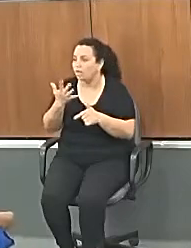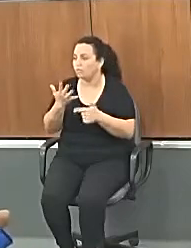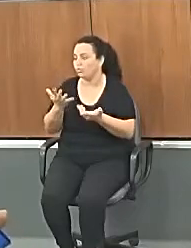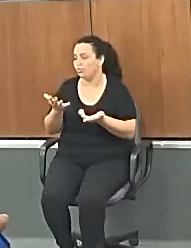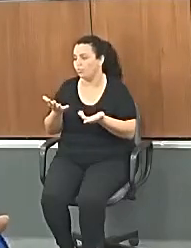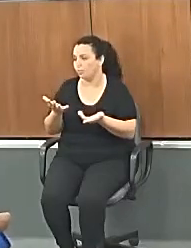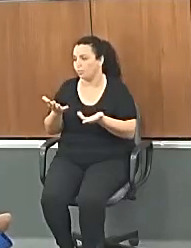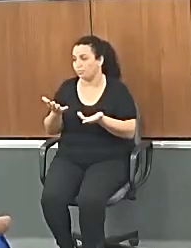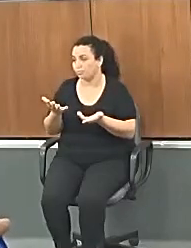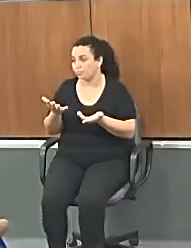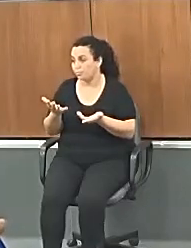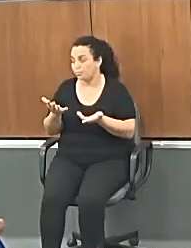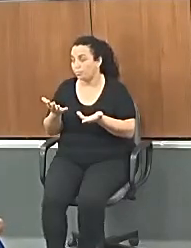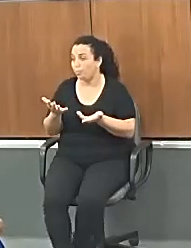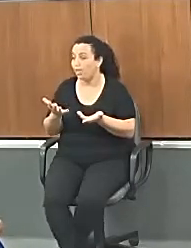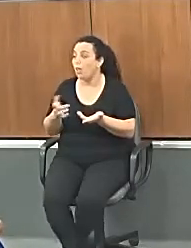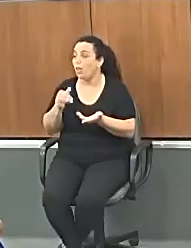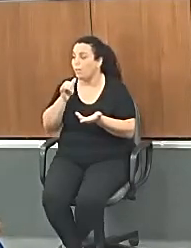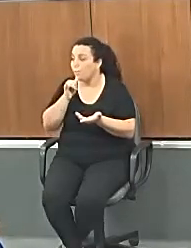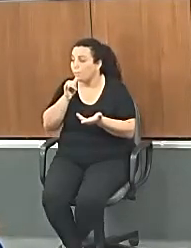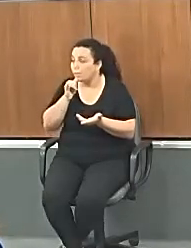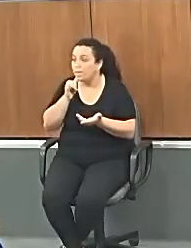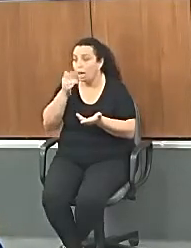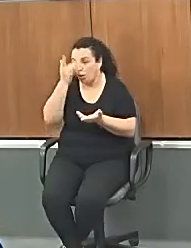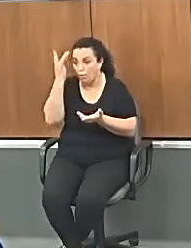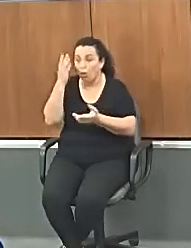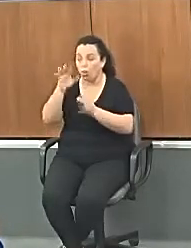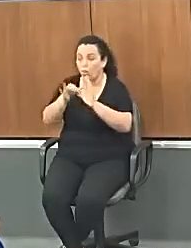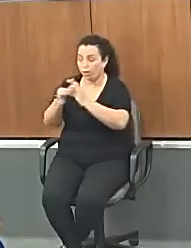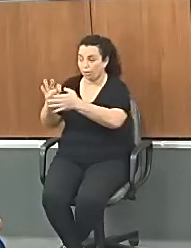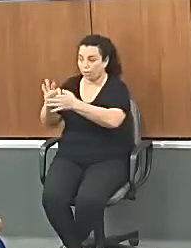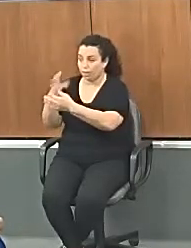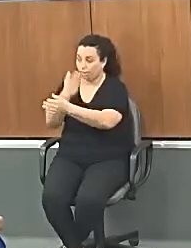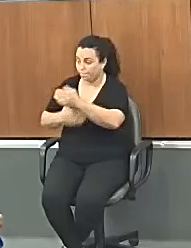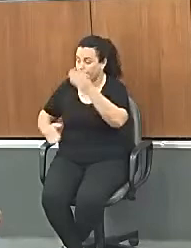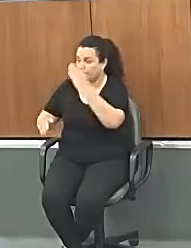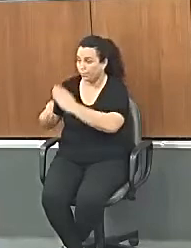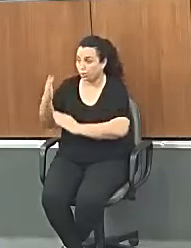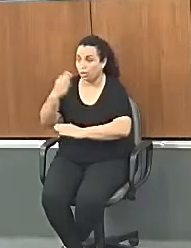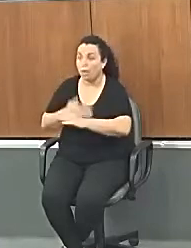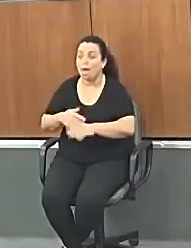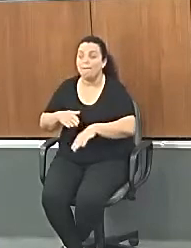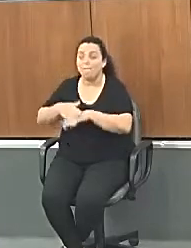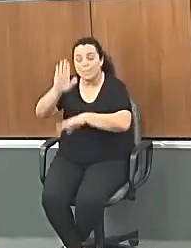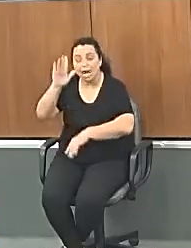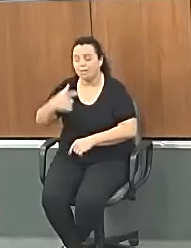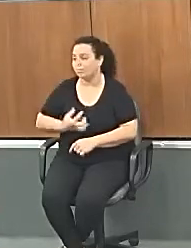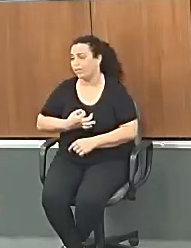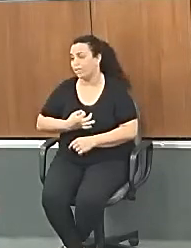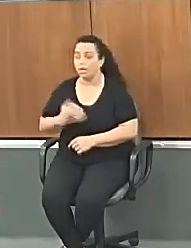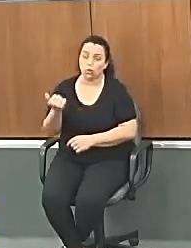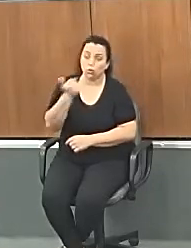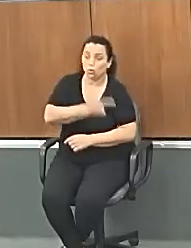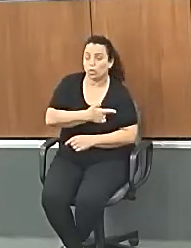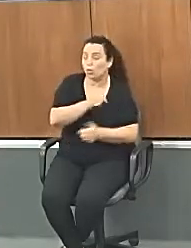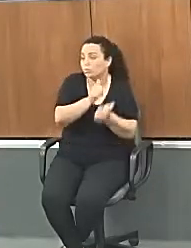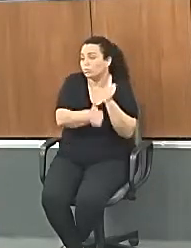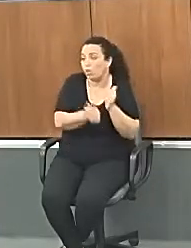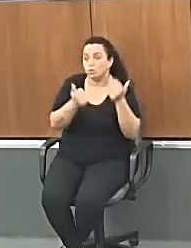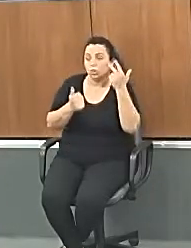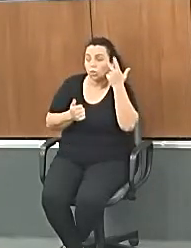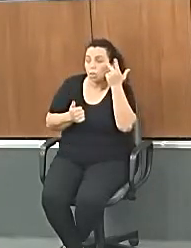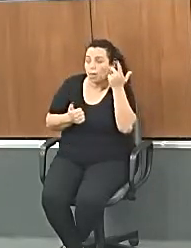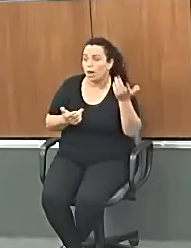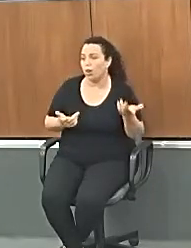wesley os paraolímpicos trazem muito mais medalhas para o brasil do que o esporte comum e temos que incentivar